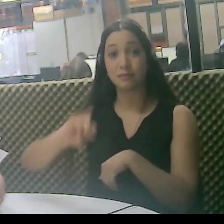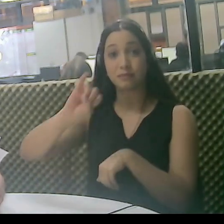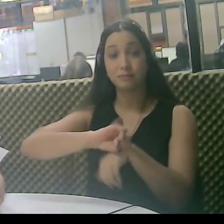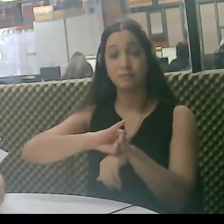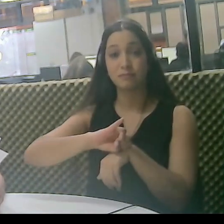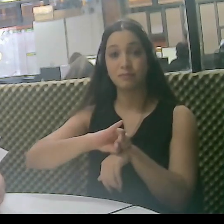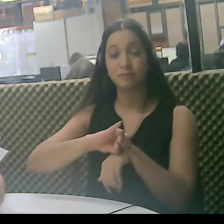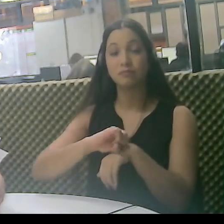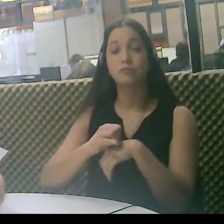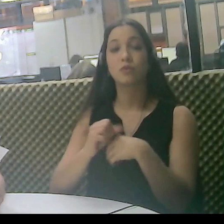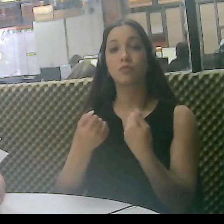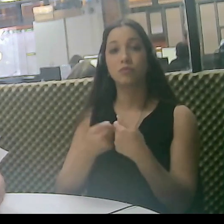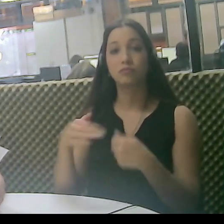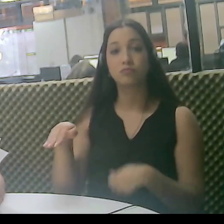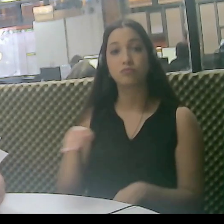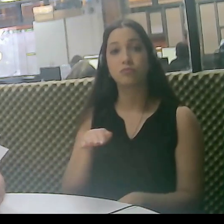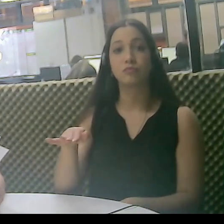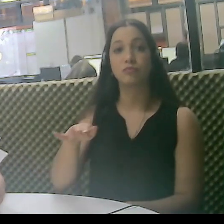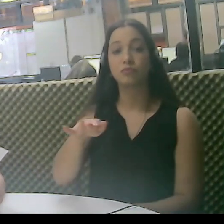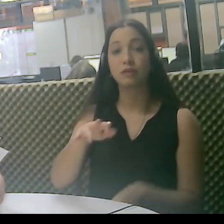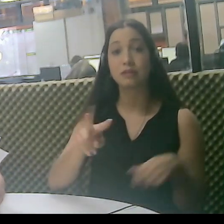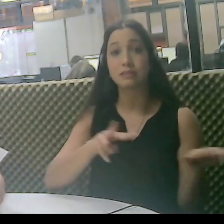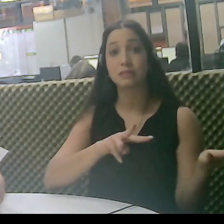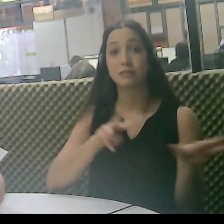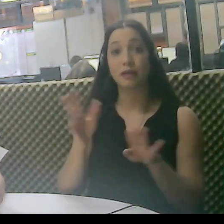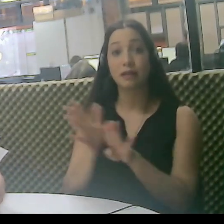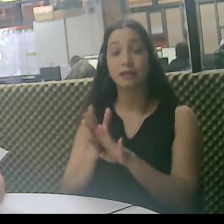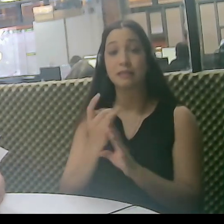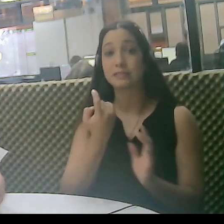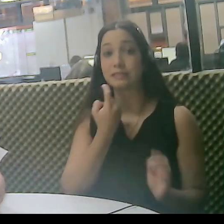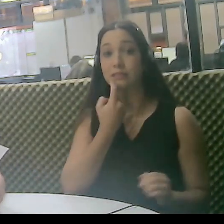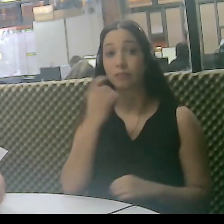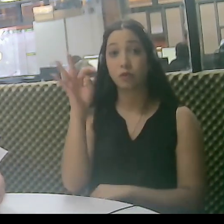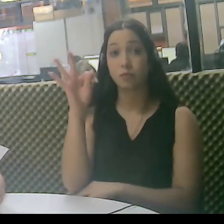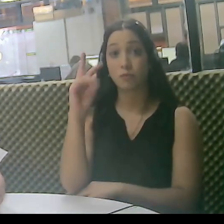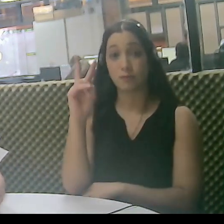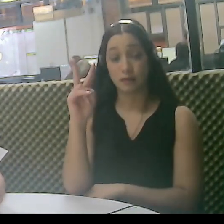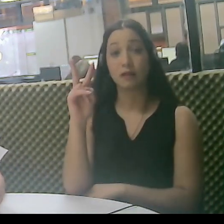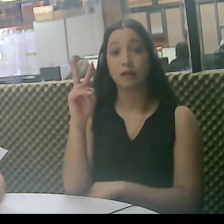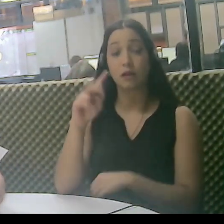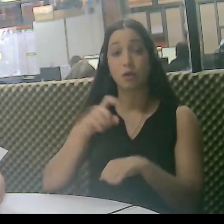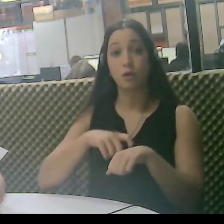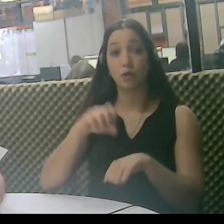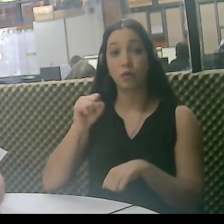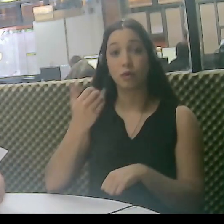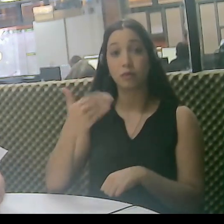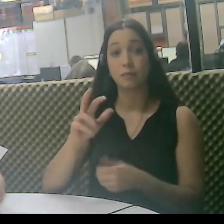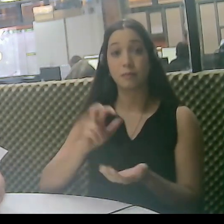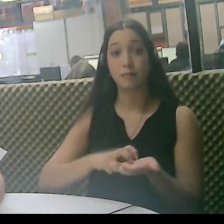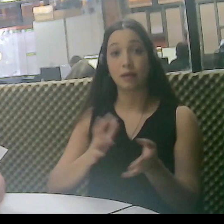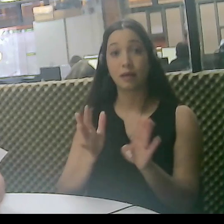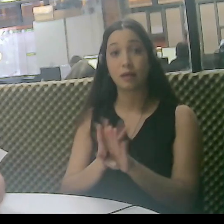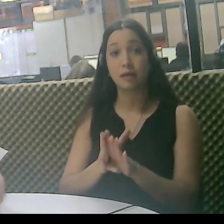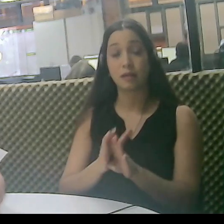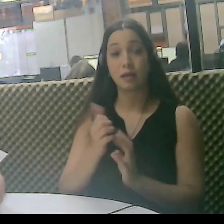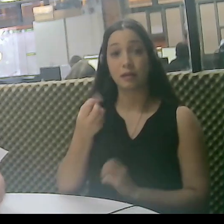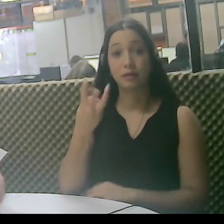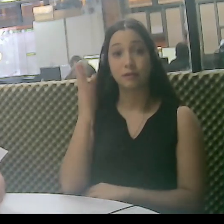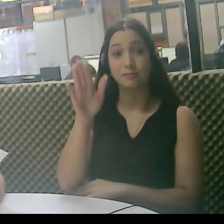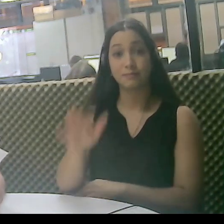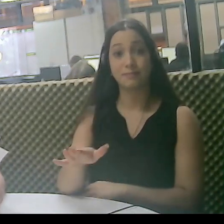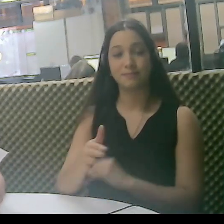veículo itinerante da Prefeitura atende até a próxima sexta-feira na Praça Tubal Vilela, das 8h30 da manhã à 1h da